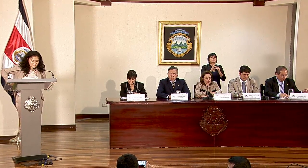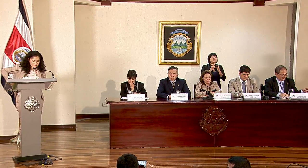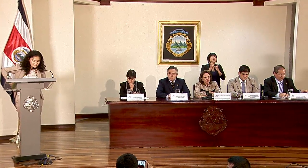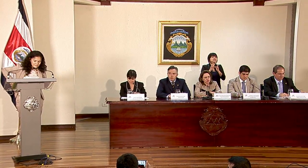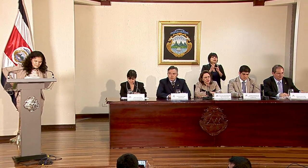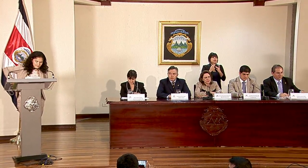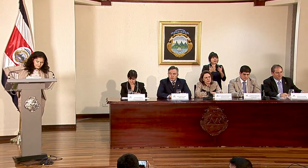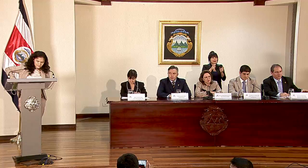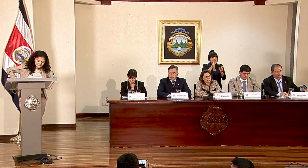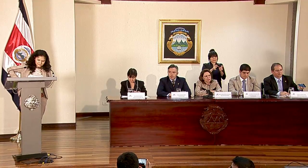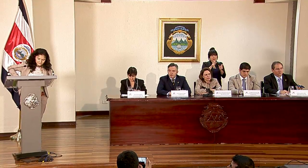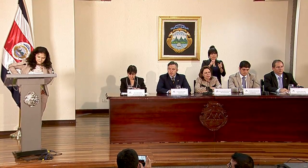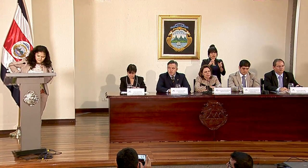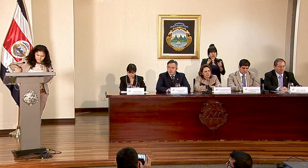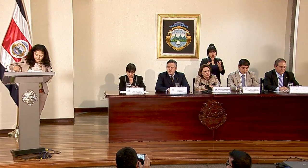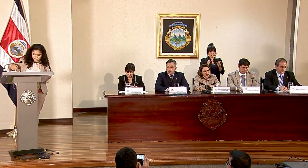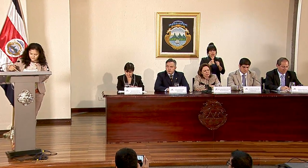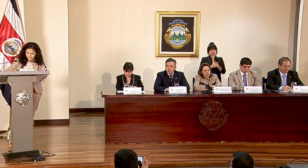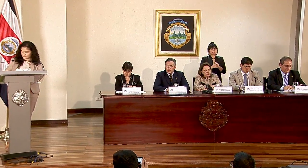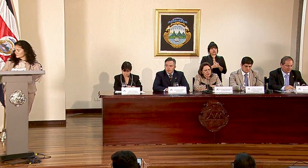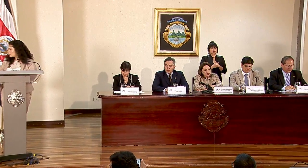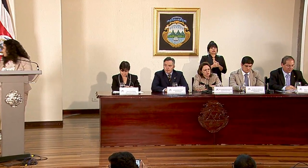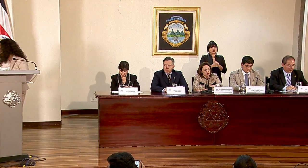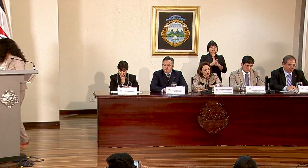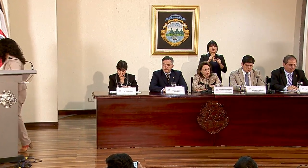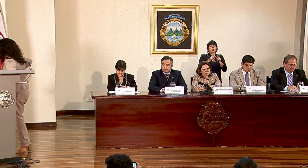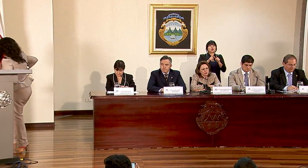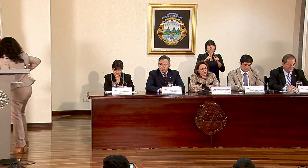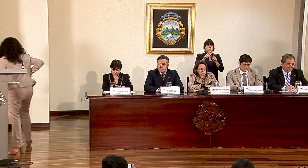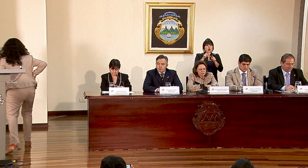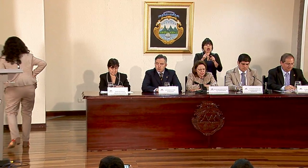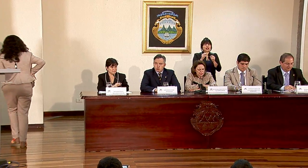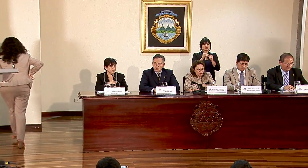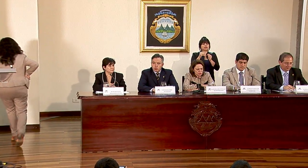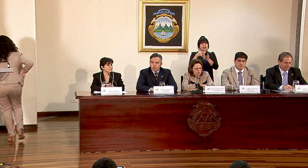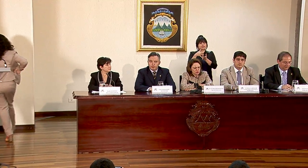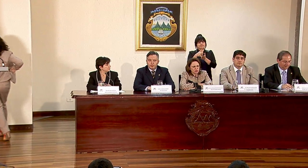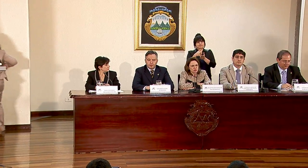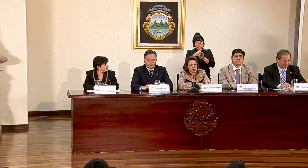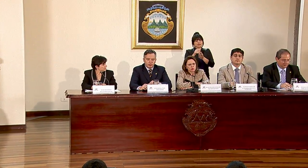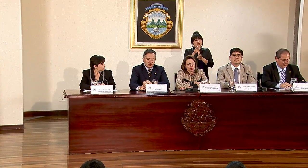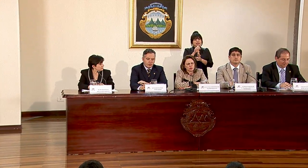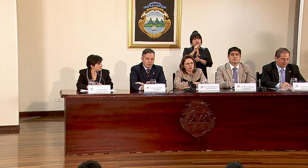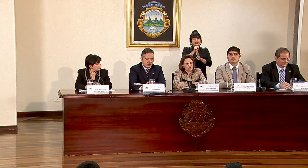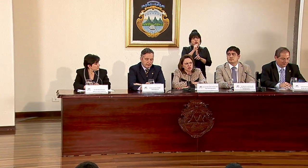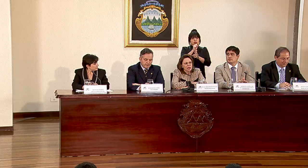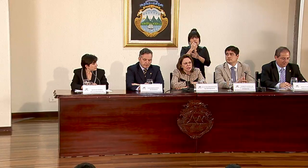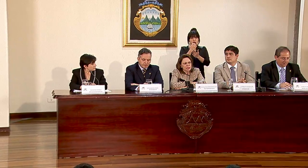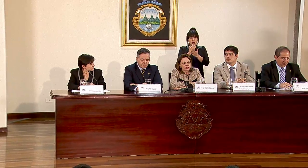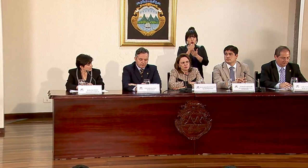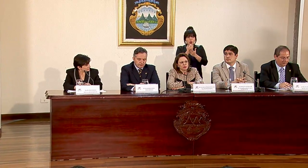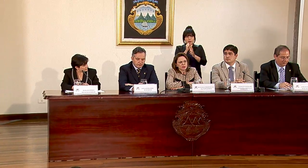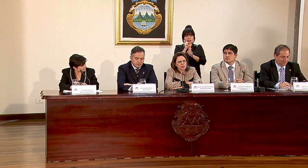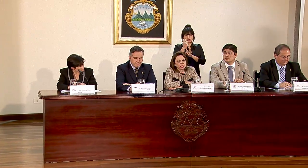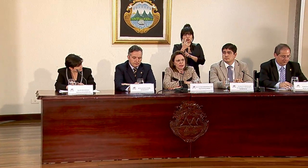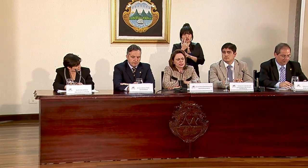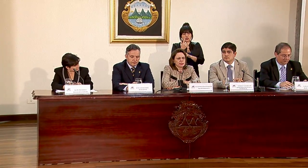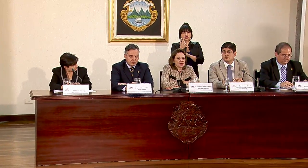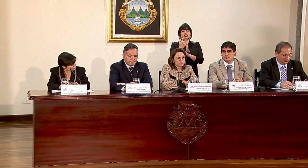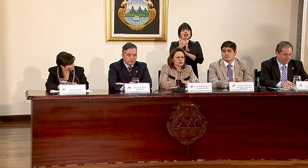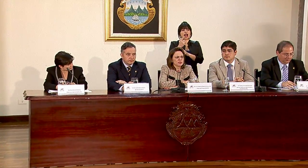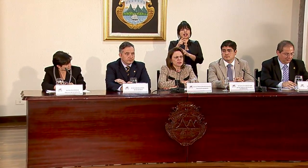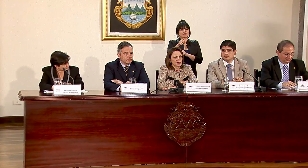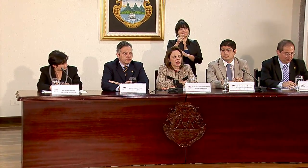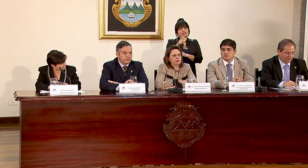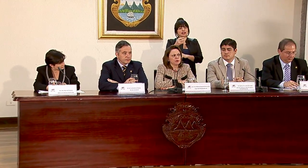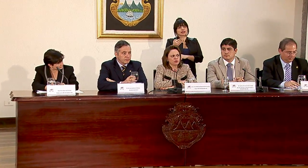a las personas que vienen de lugares mucho más vulnerables y que sus situaciones socioeconómicas las impulsa a